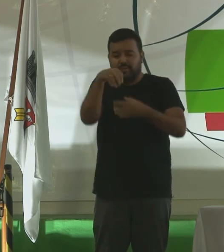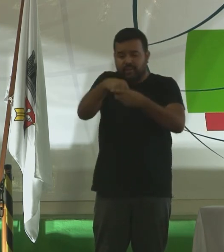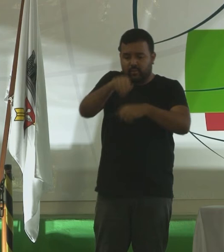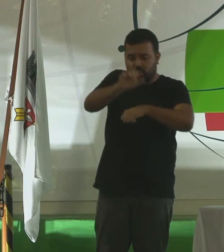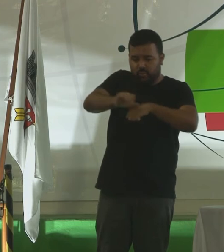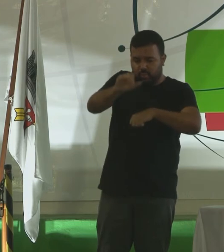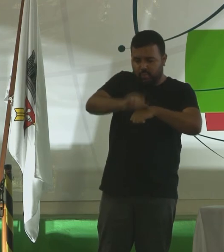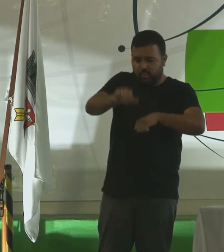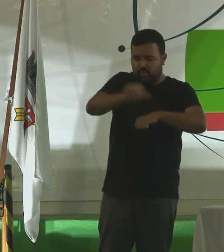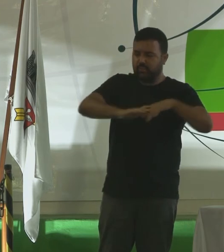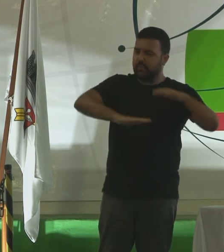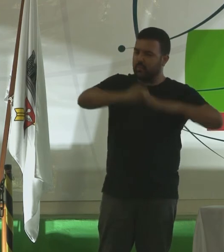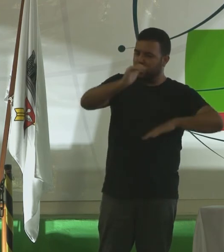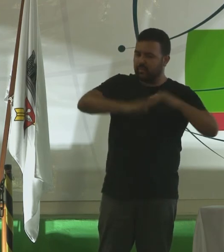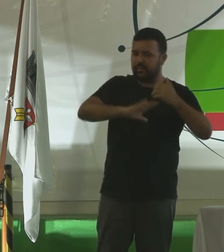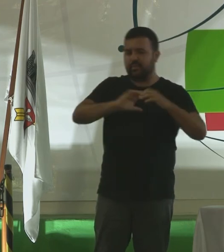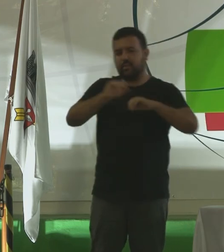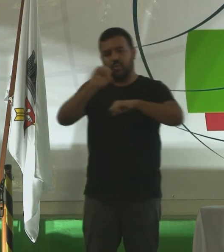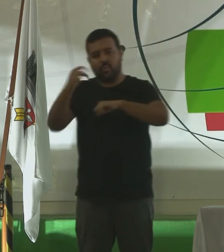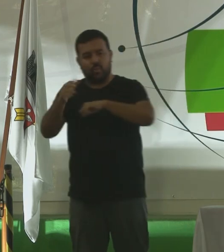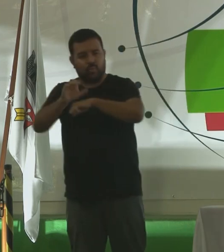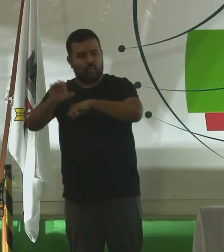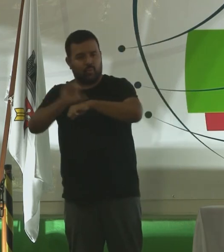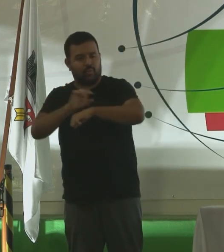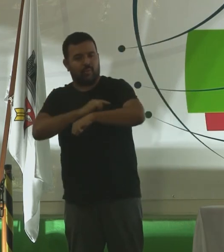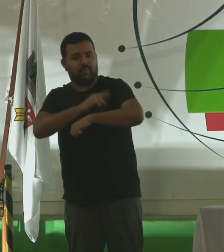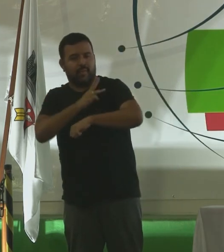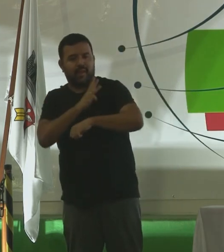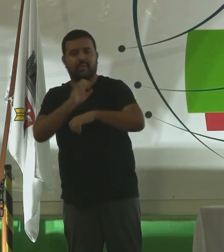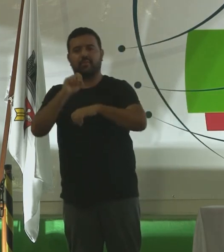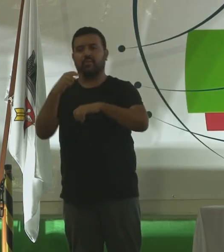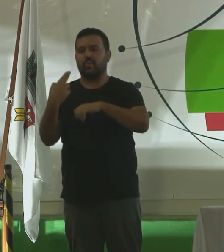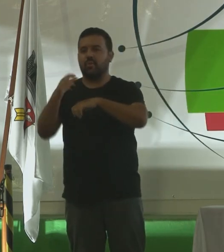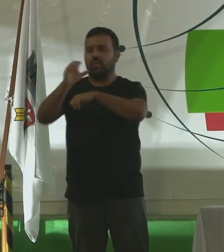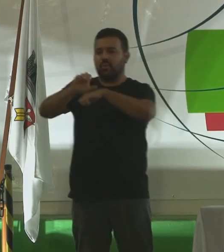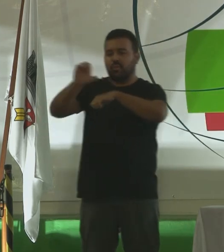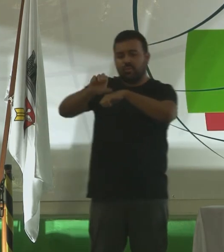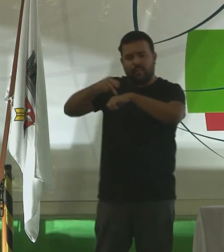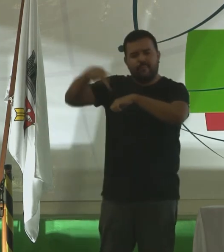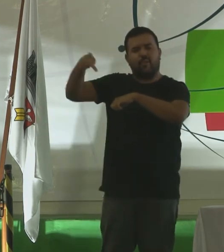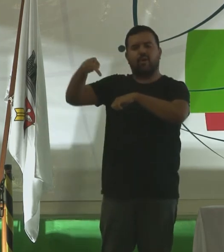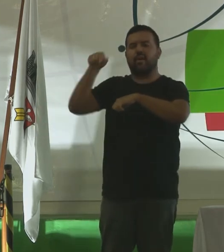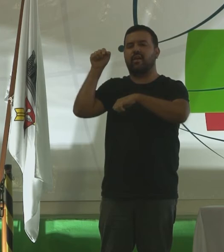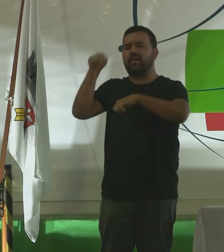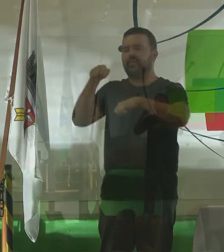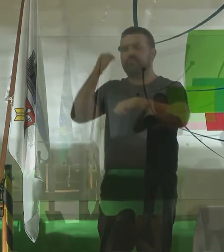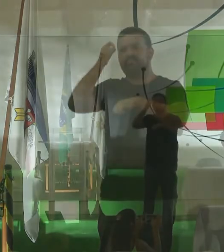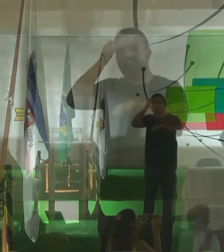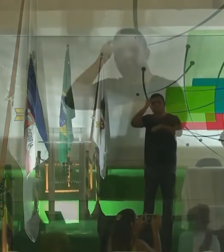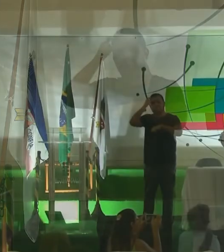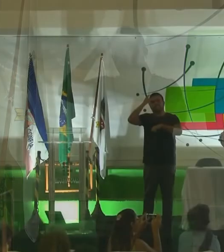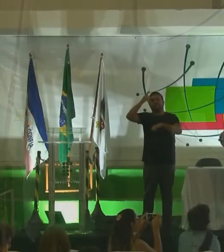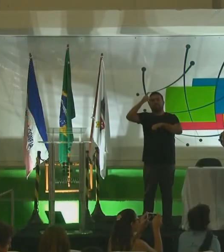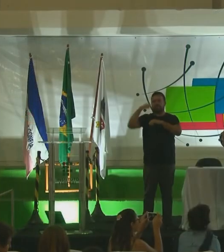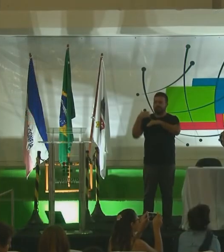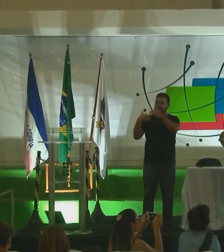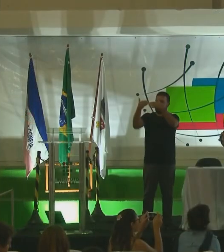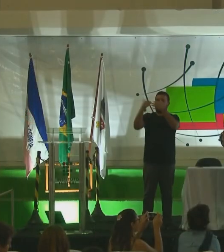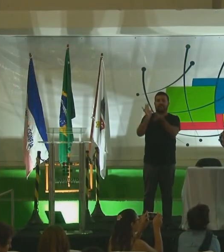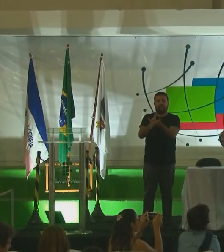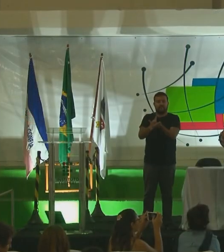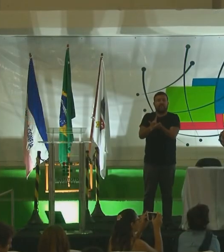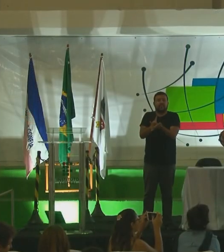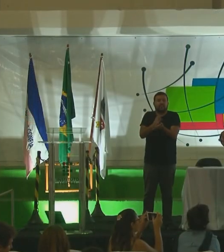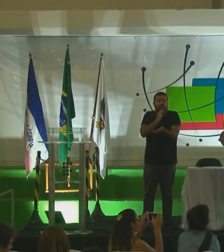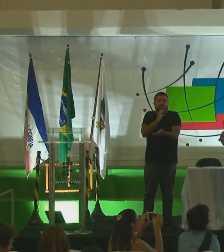profissionalizante, mas no curso médio, no curso de graduação e pós-graduação, aprender e se desenvolver, né, intelectualmente com aquele conhecimento,